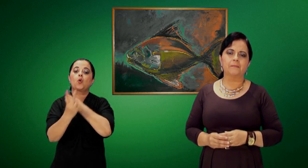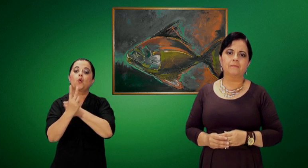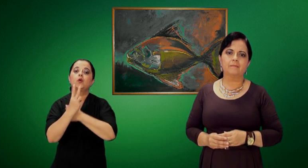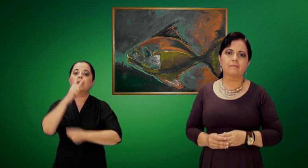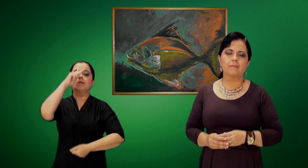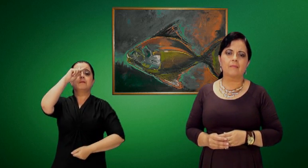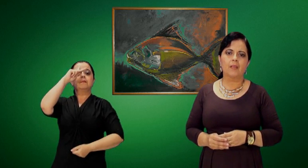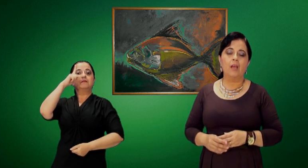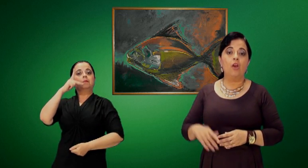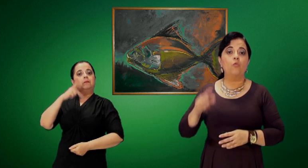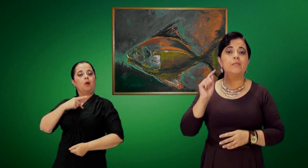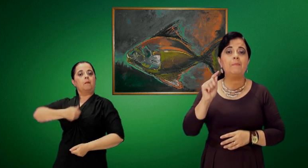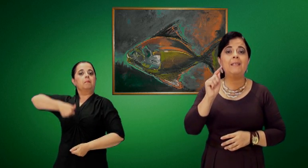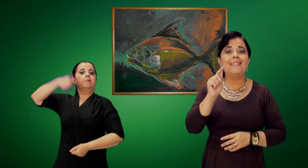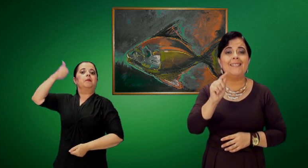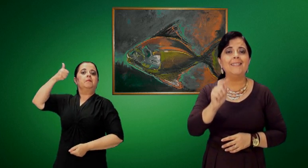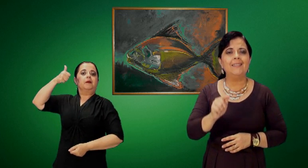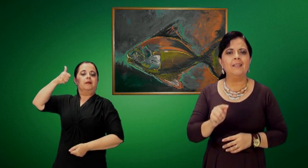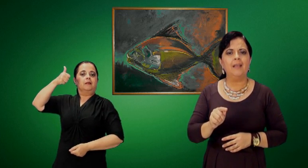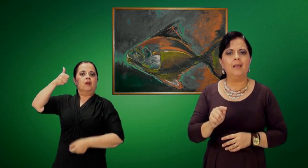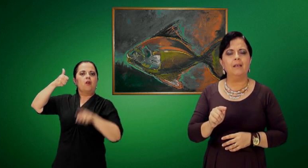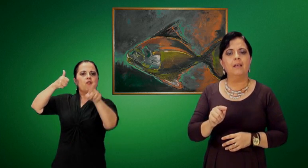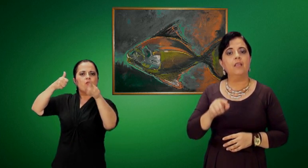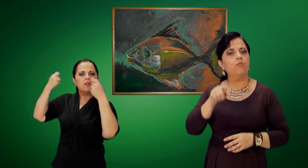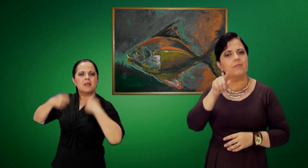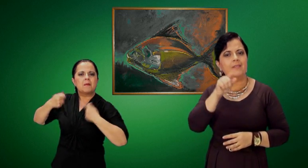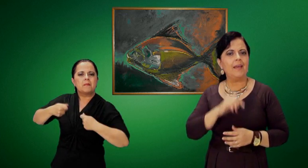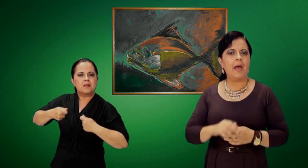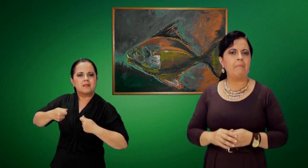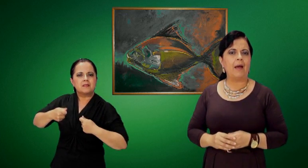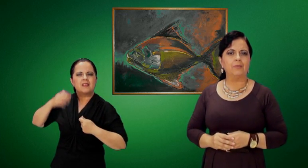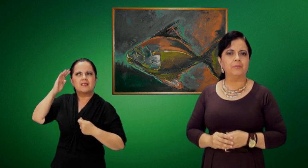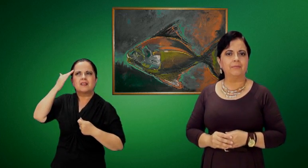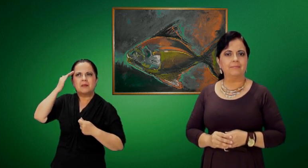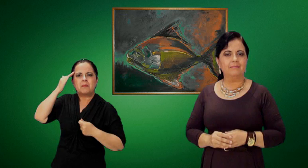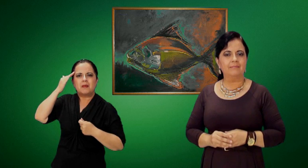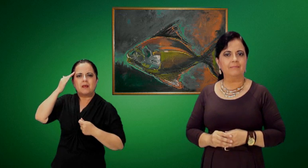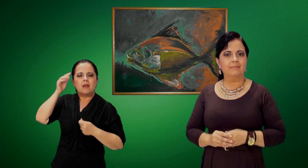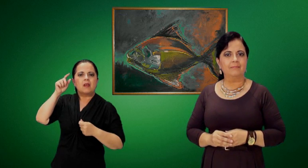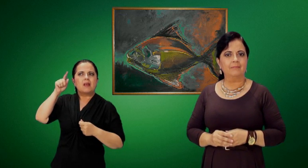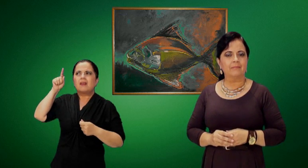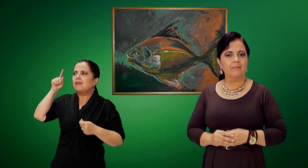você. Você precisa entender que você é amado.